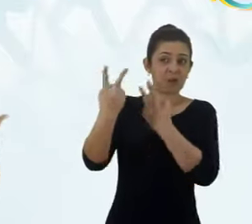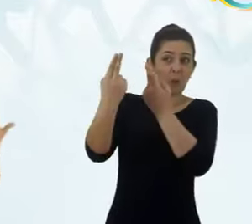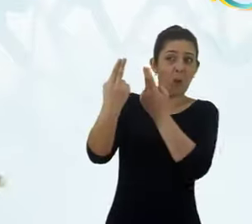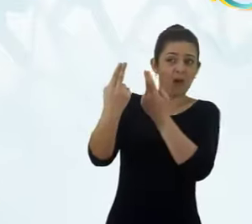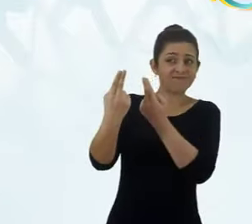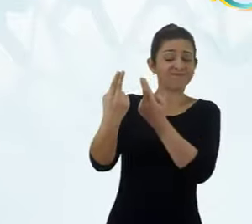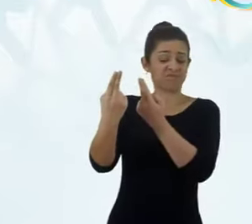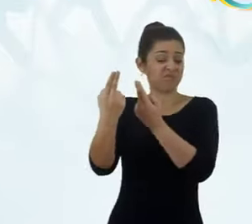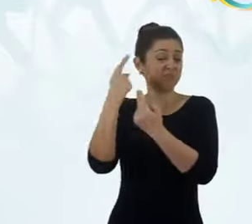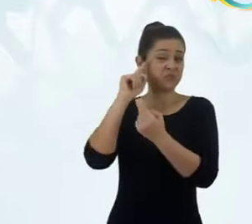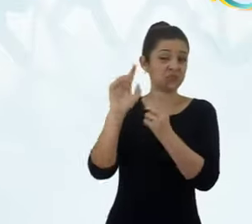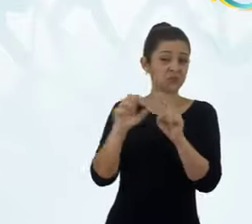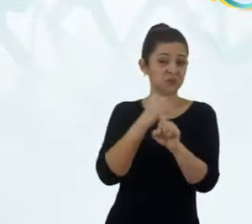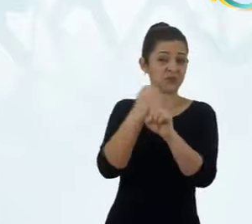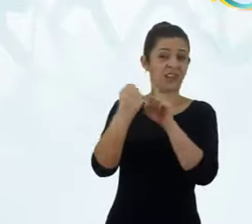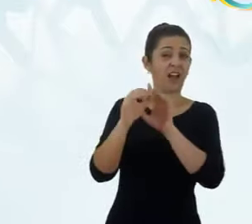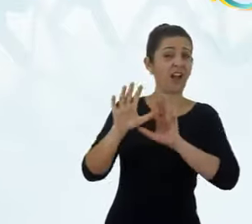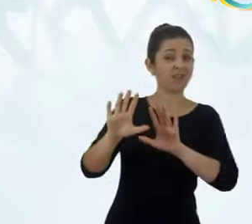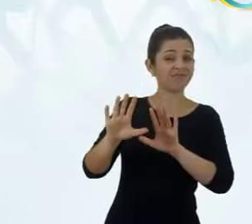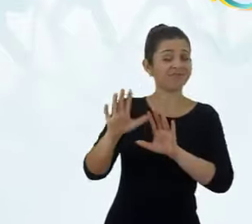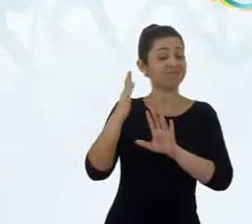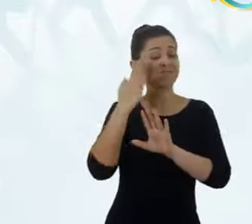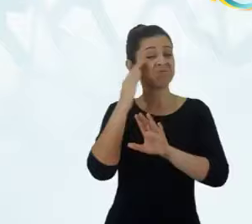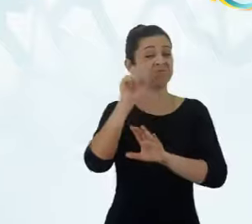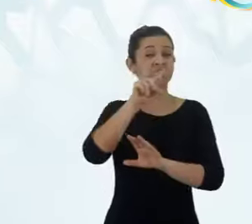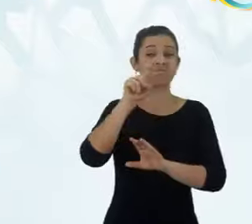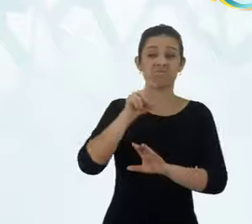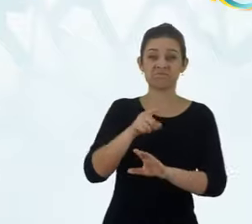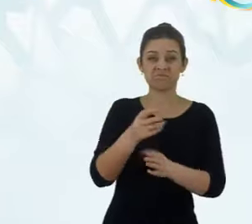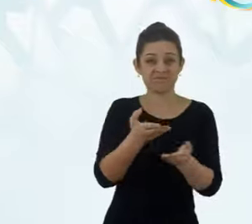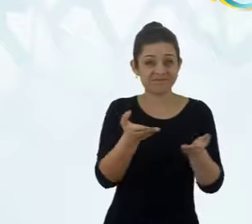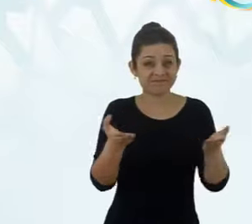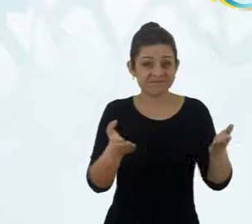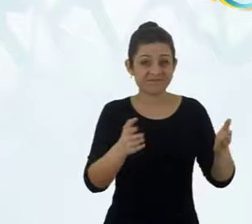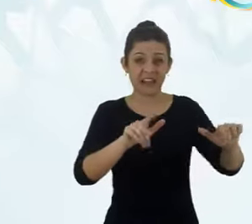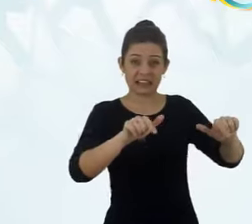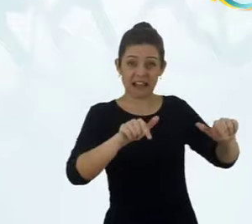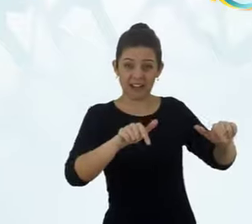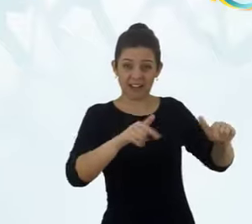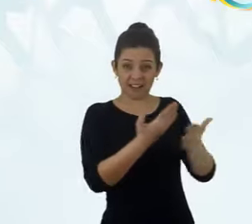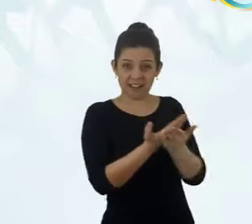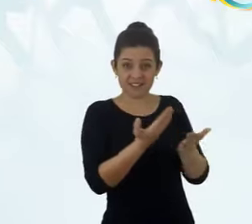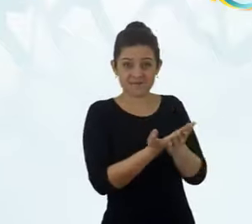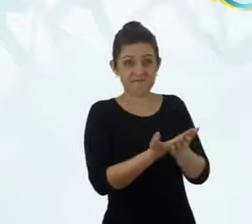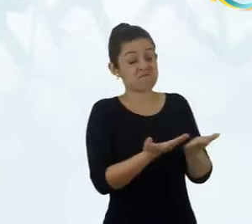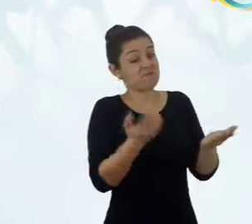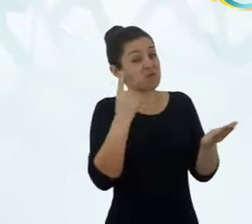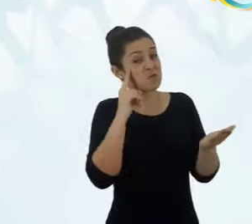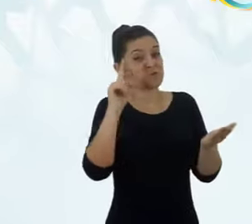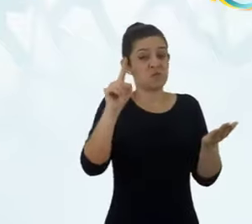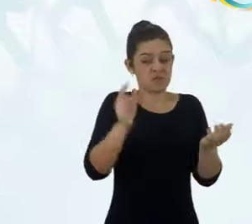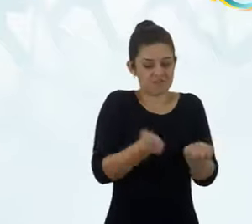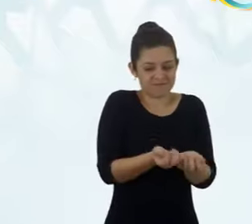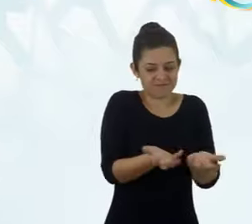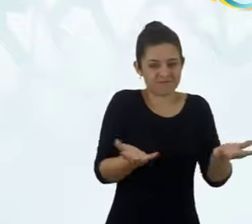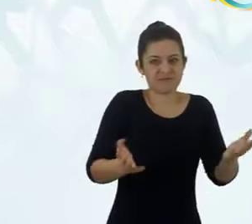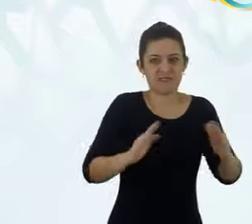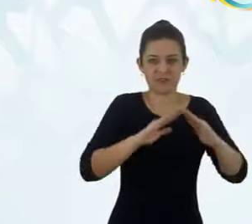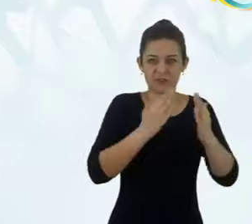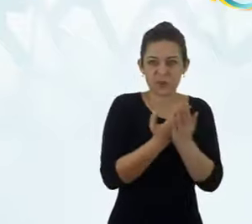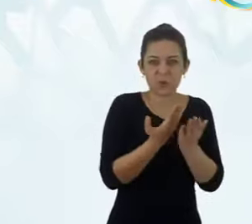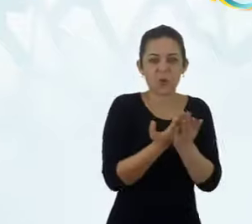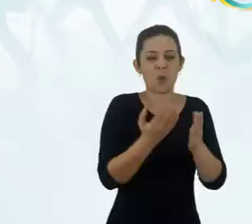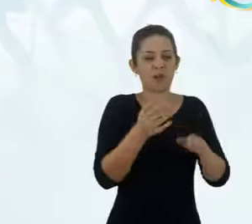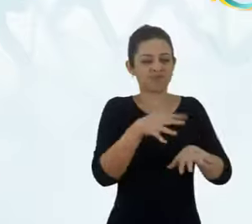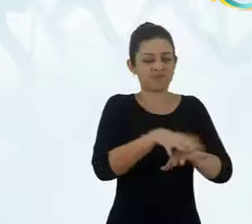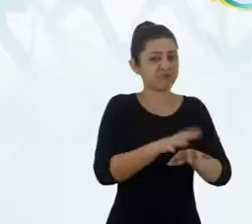que a gente um dia vai ter essa sociedade? E eu jogo essa pergunta para dentro da sala de aula, Será que a gente pode proporcionar uma